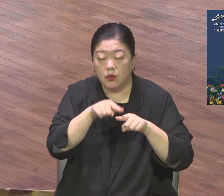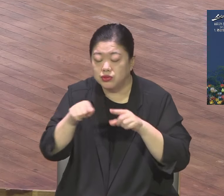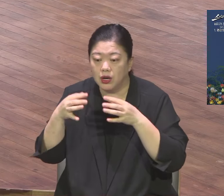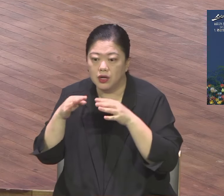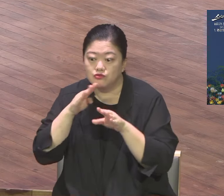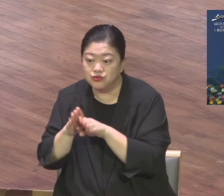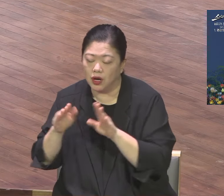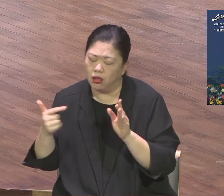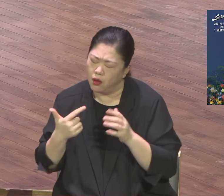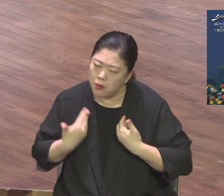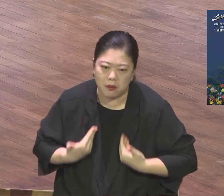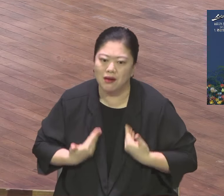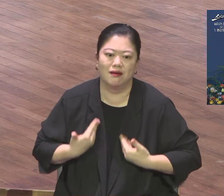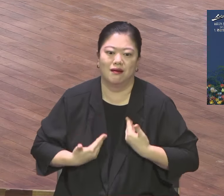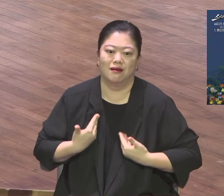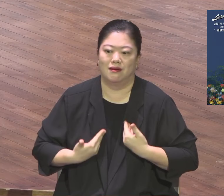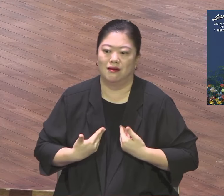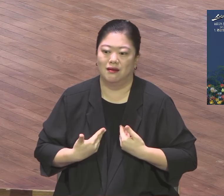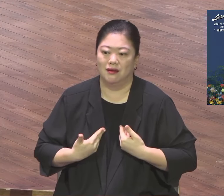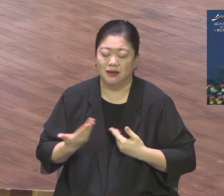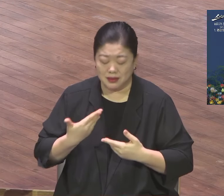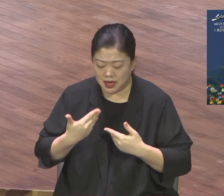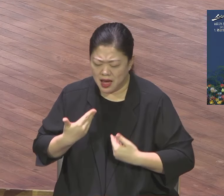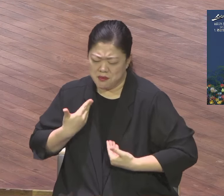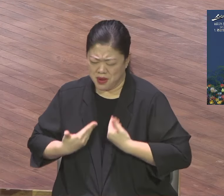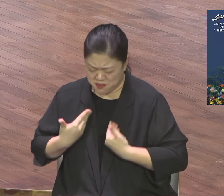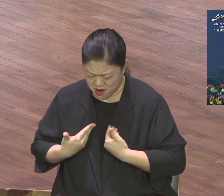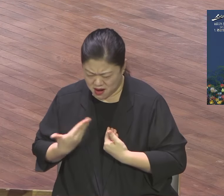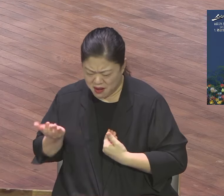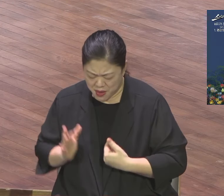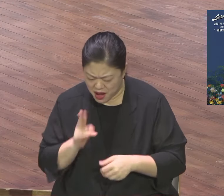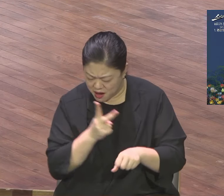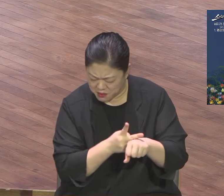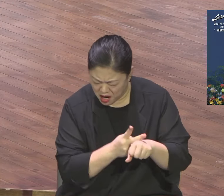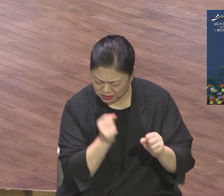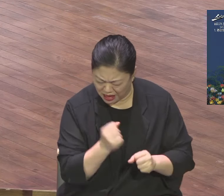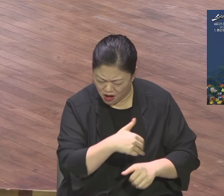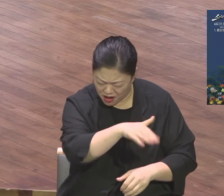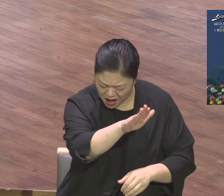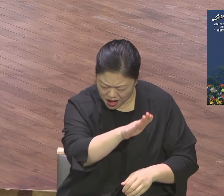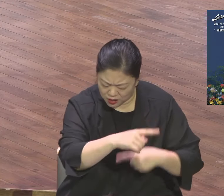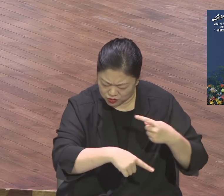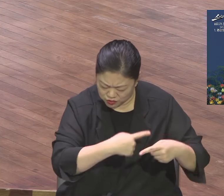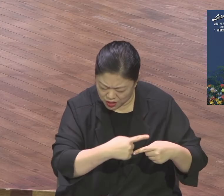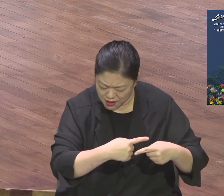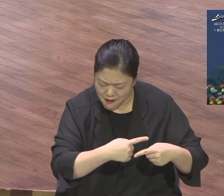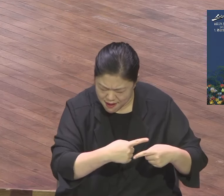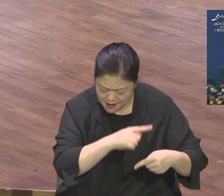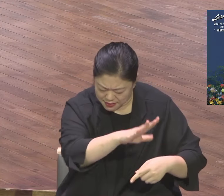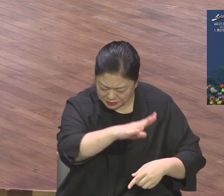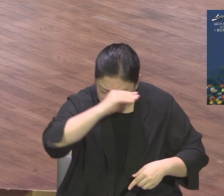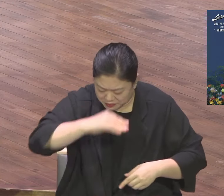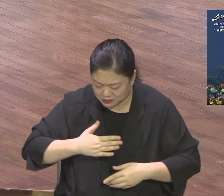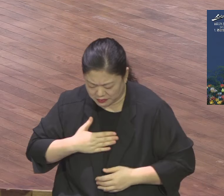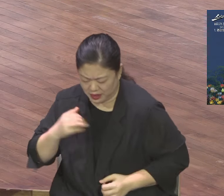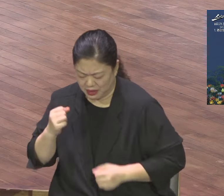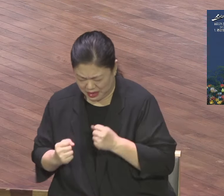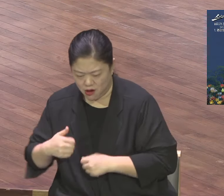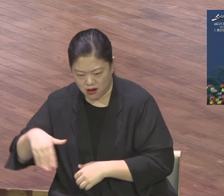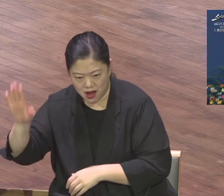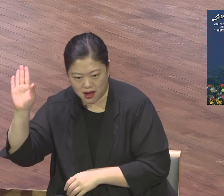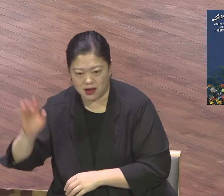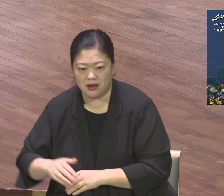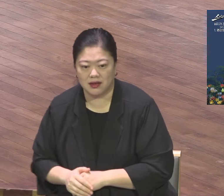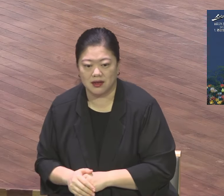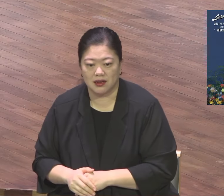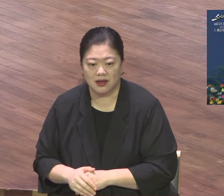저는 그렇게 바울이 달려가노라 이걸 좋아합니다. 달려가 따라가는 거. 제가 마라톤 선수였어요. 보기 내가 그걸